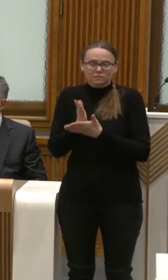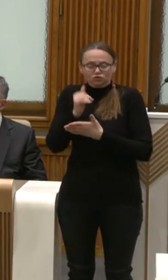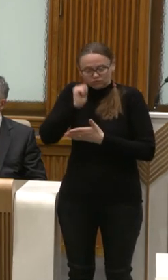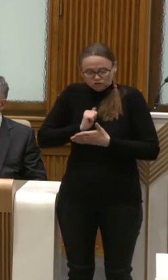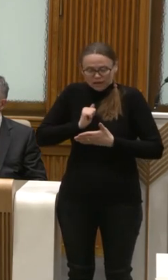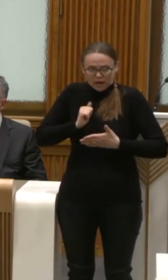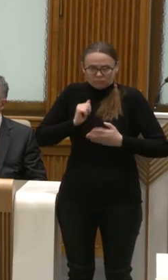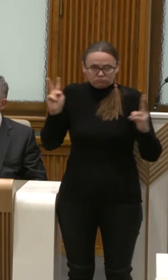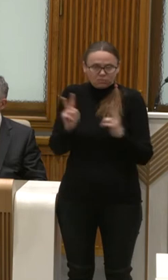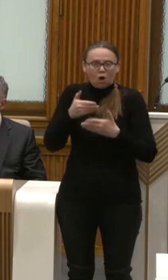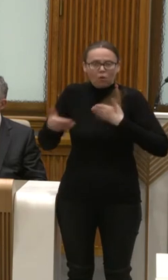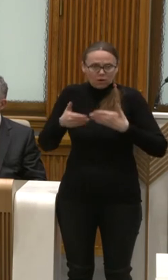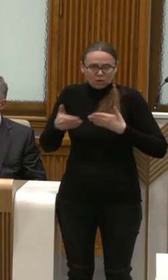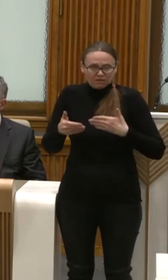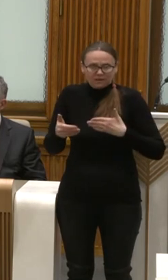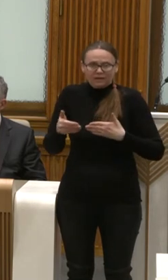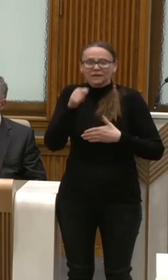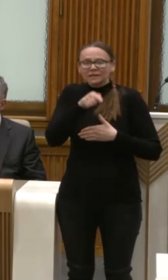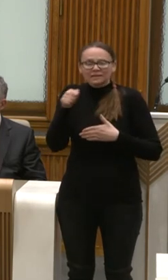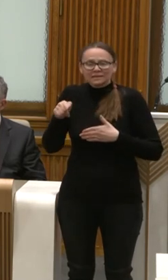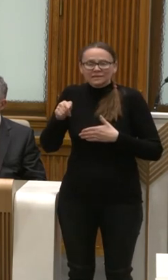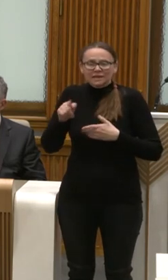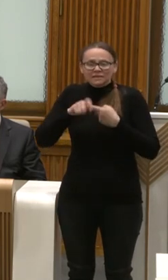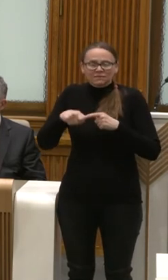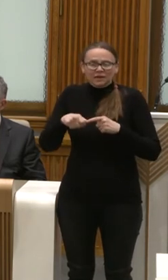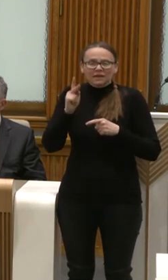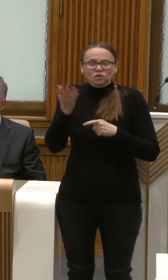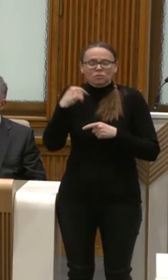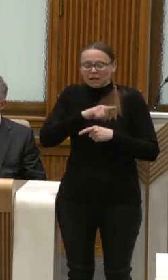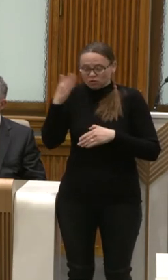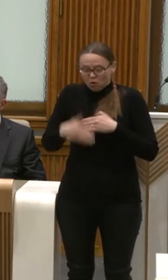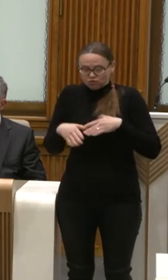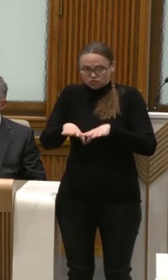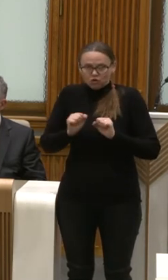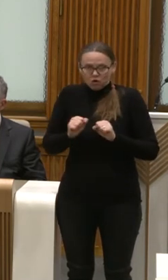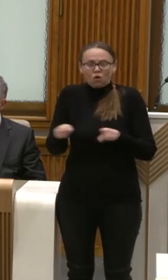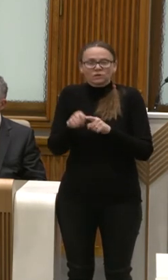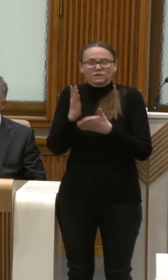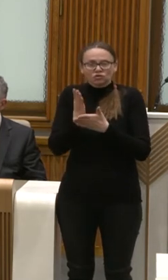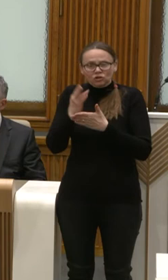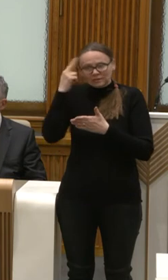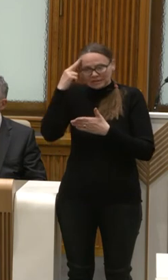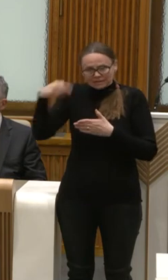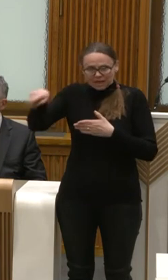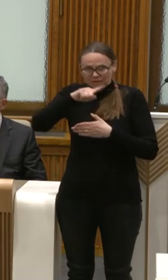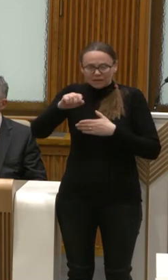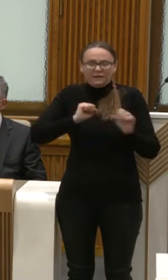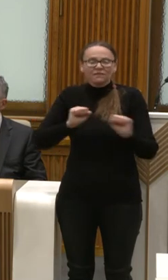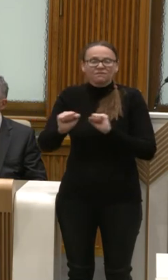včeraj, ne, so pa to tiste stvari, ki so bile pač dokončno sprejete. Zdaj, ko ste verjetno že seznanjeni, je vlada